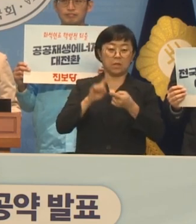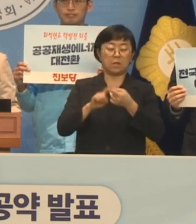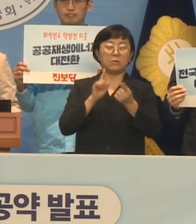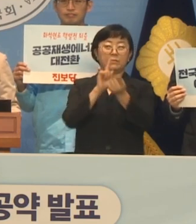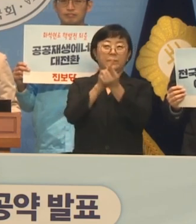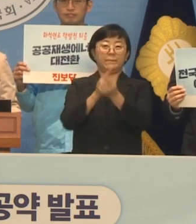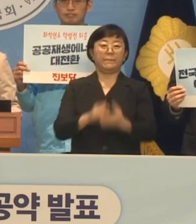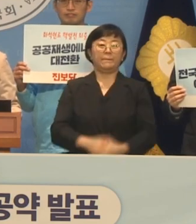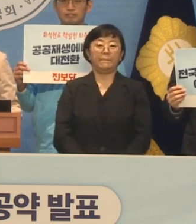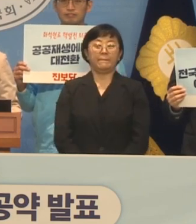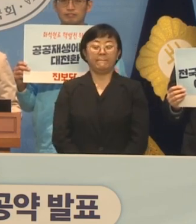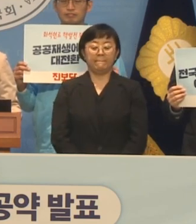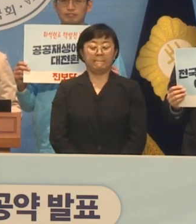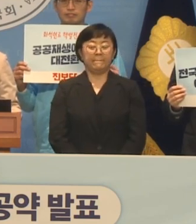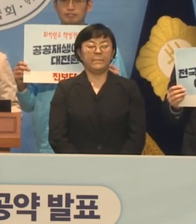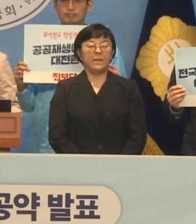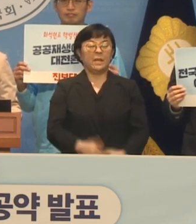맞서겠습니다.